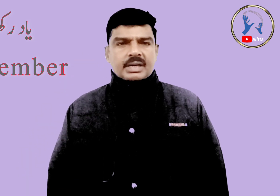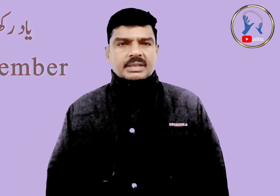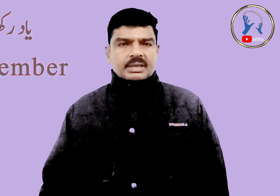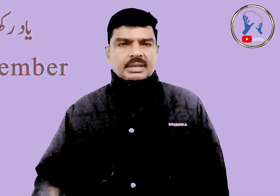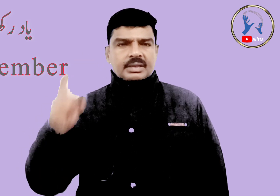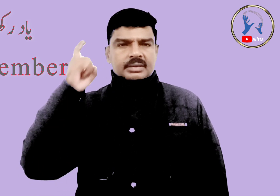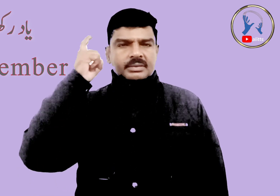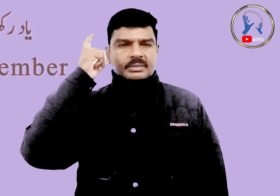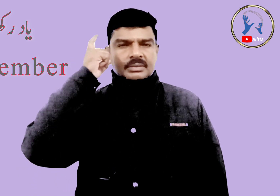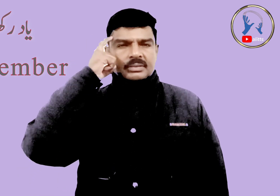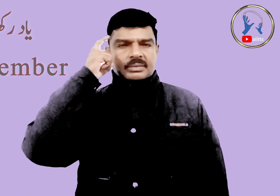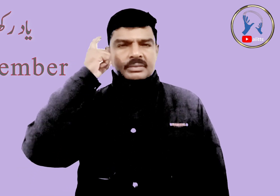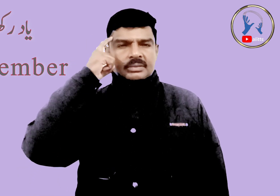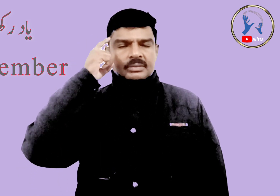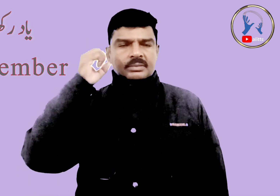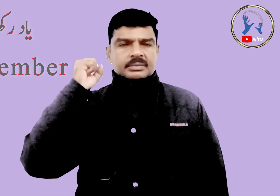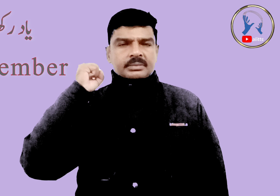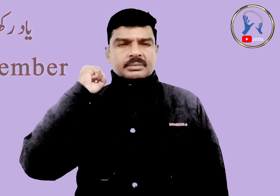याद रखना।